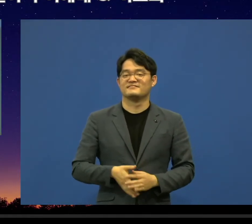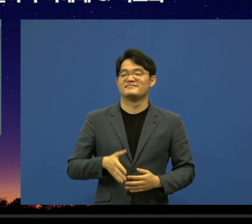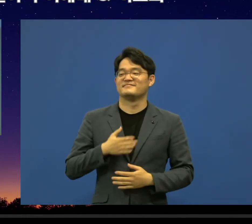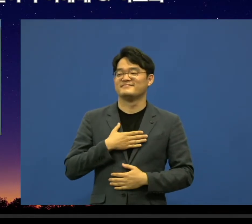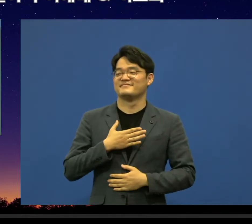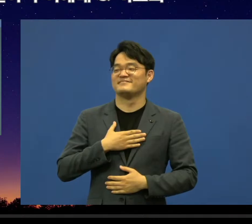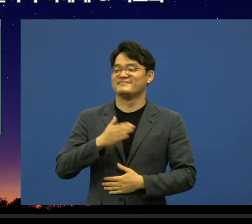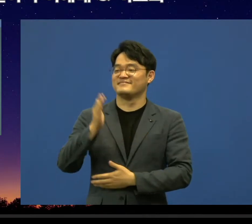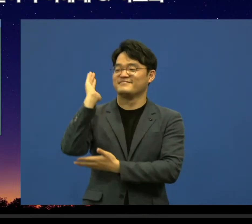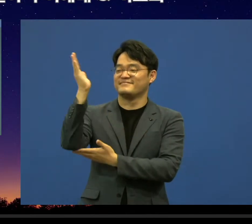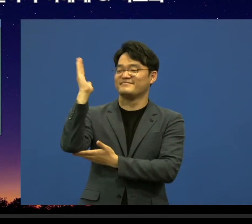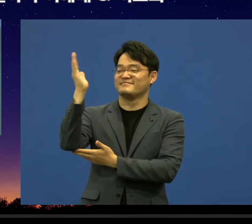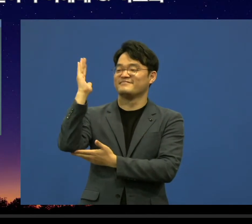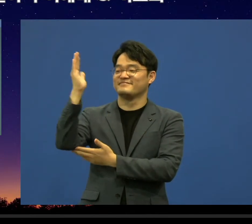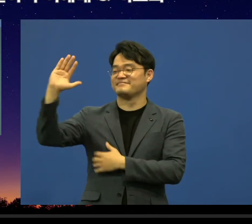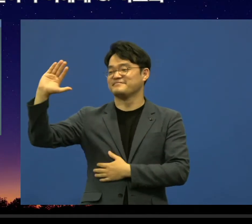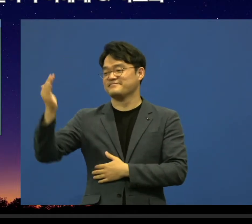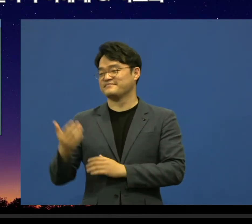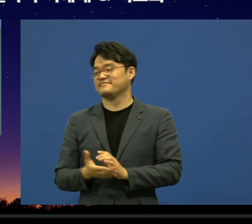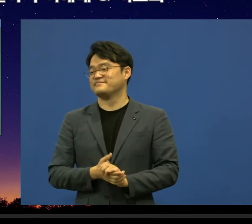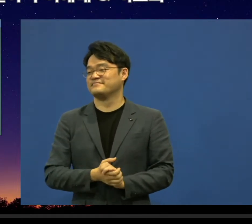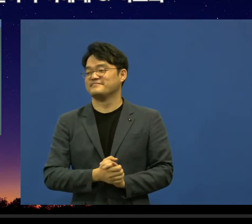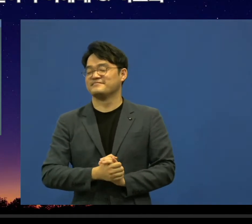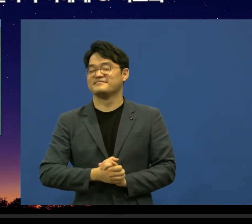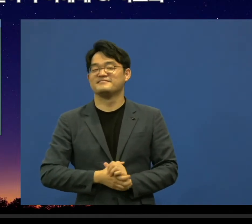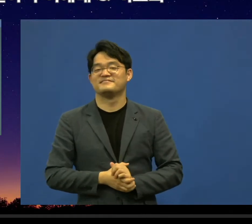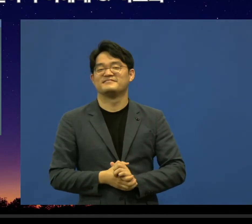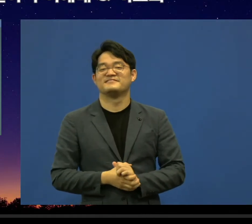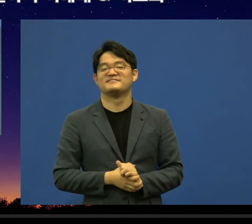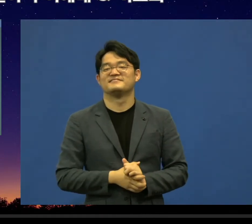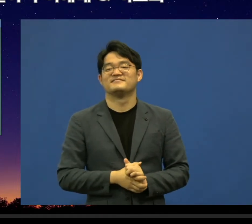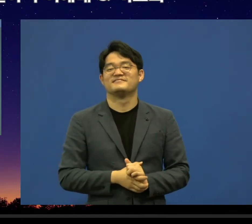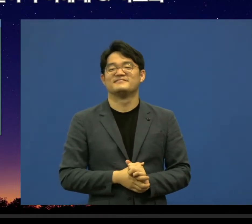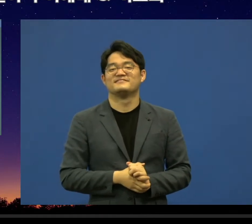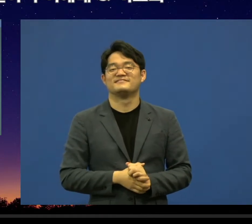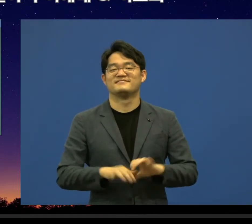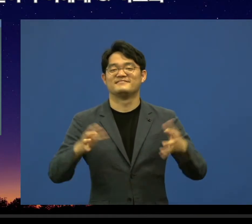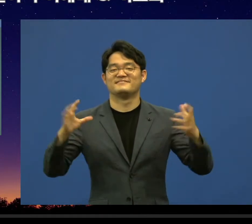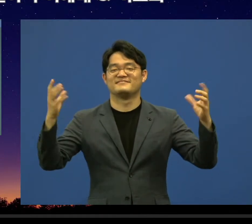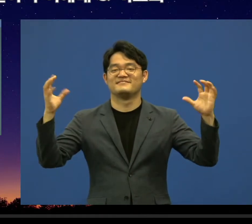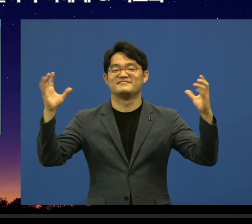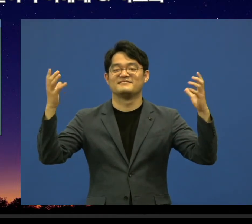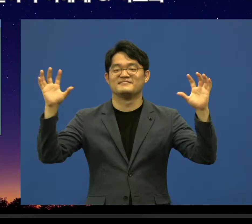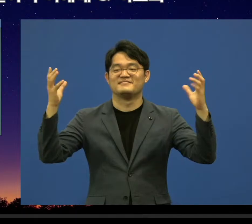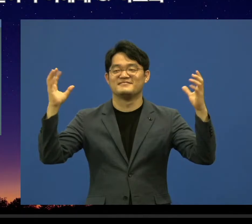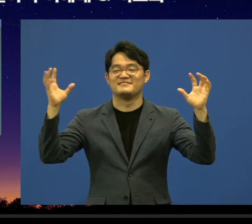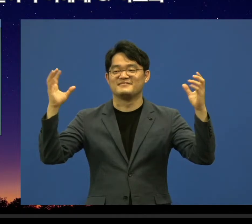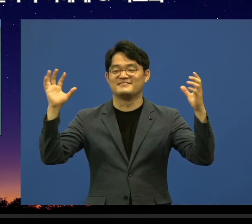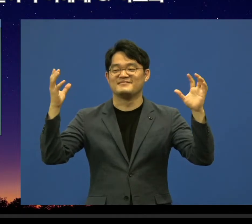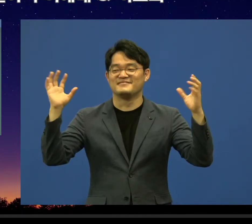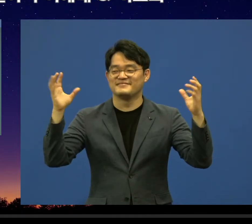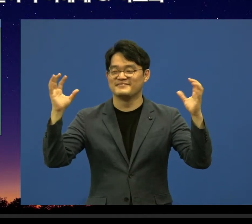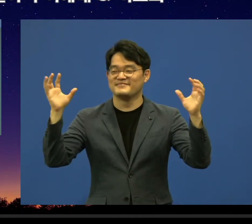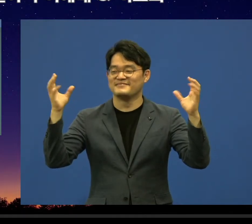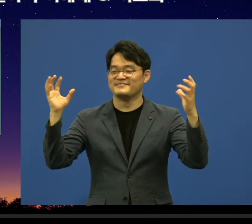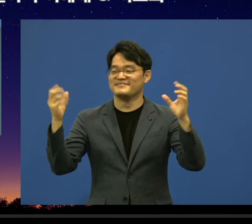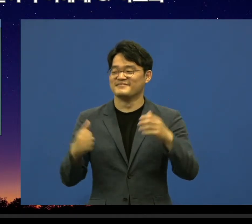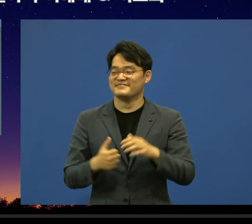설교하게 되었습니다. 네. 그래서 많이 좋을 때마다